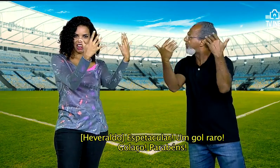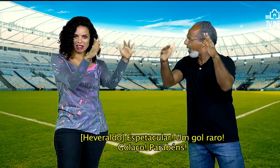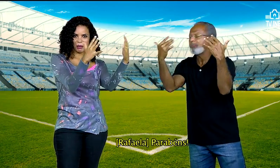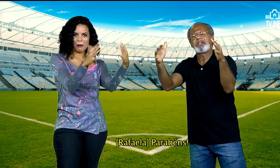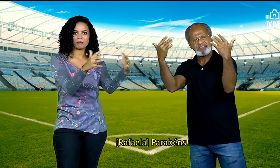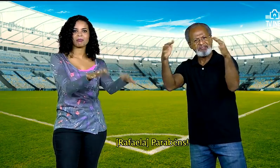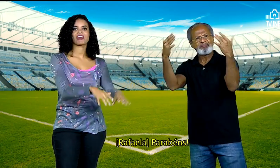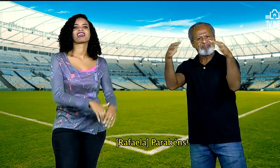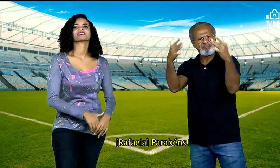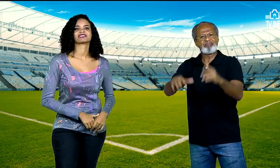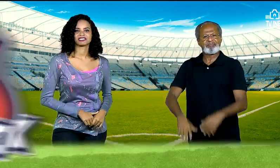Parabéns! Parabéns!